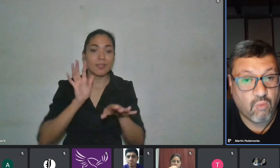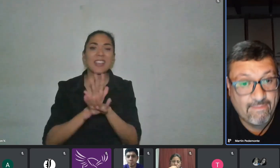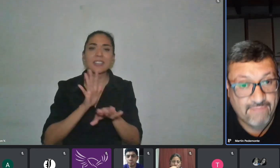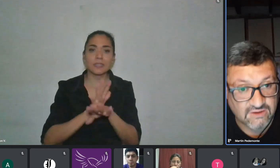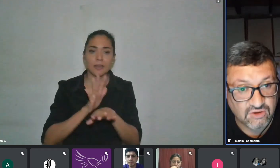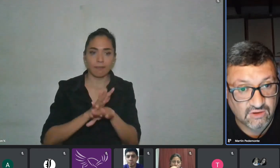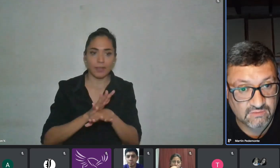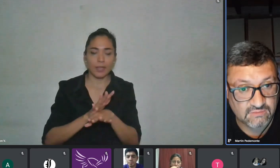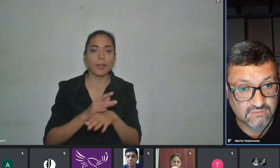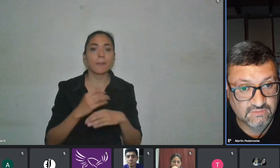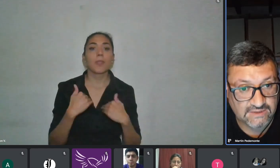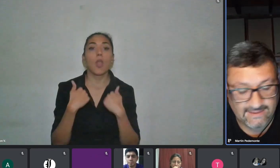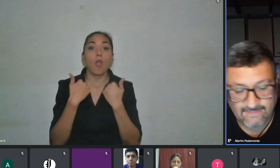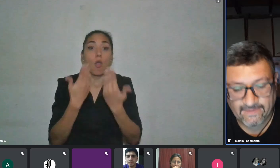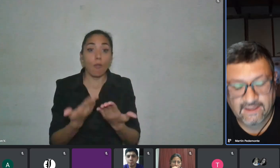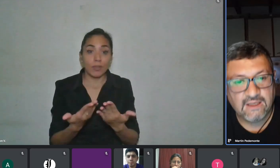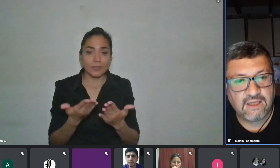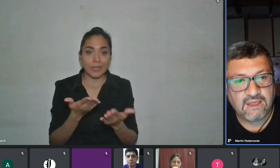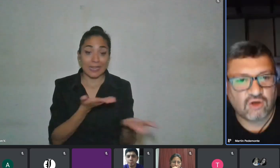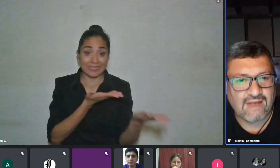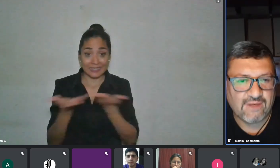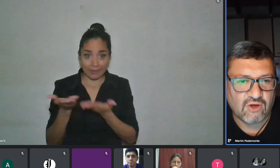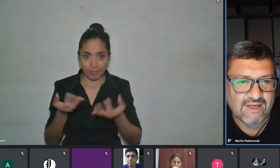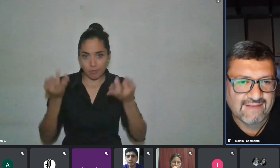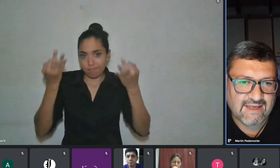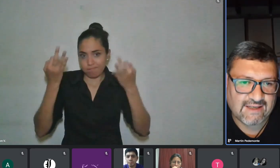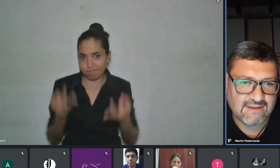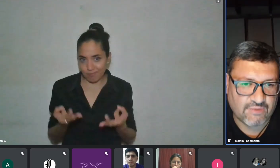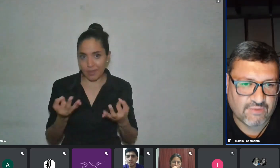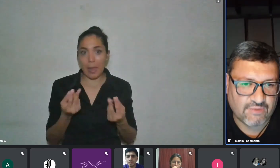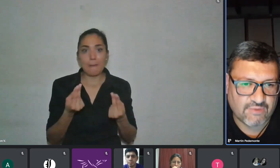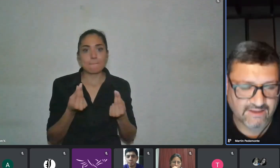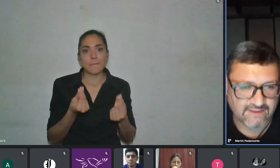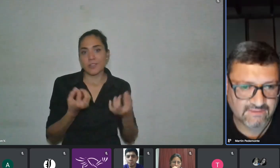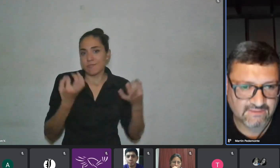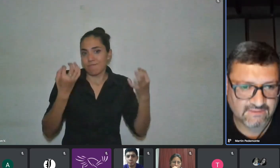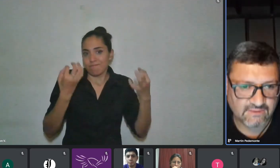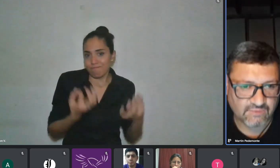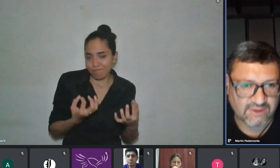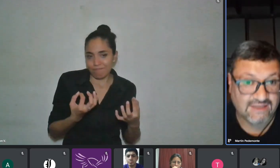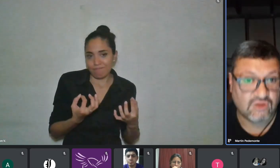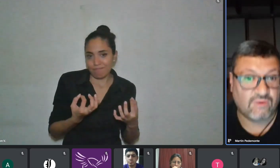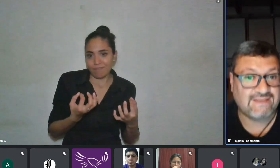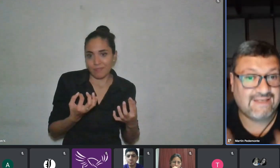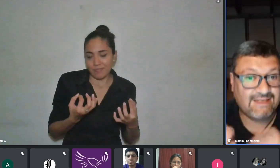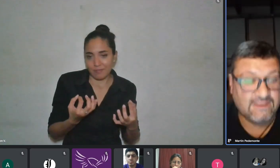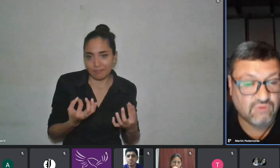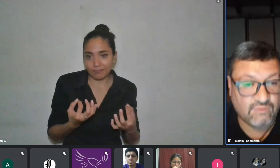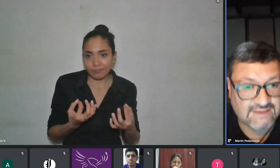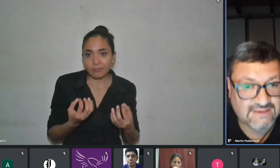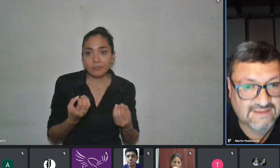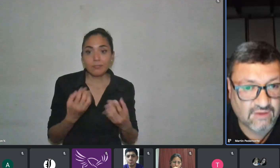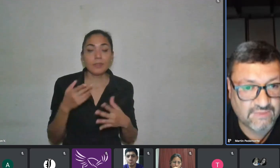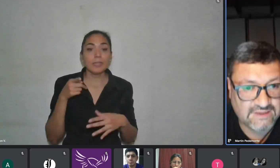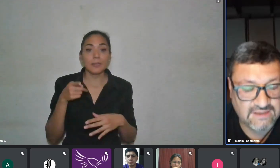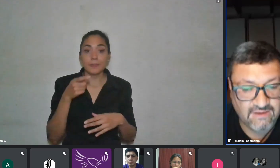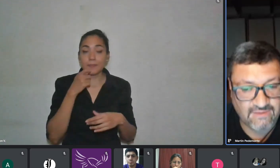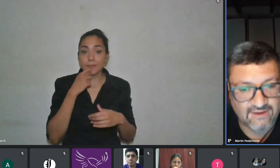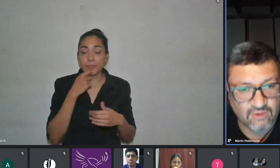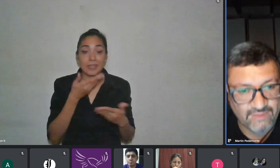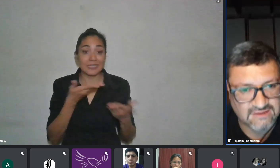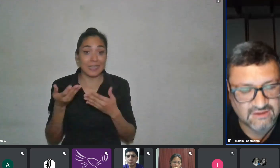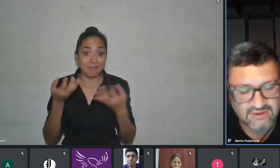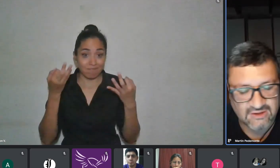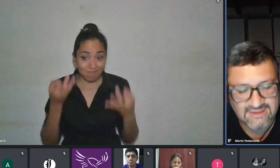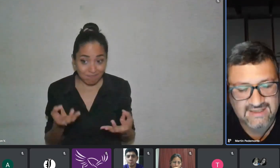un buen precio, ¿sí? Y con la menor cantidad de gente posible. Porque eso va a hacer de que tu empresa sea competitiva y